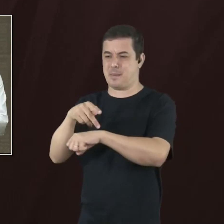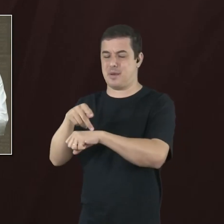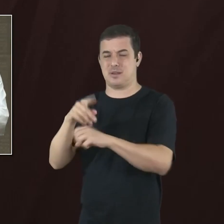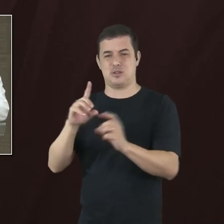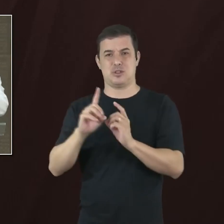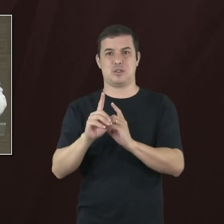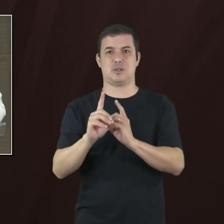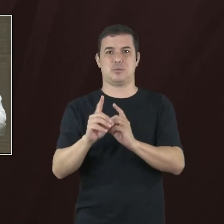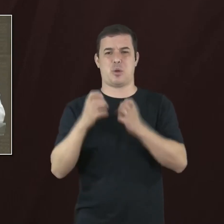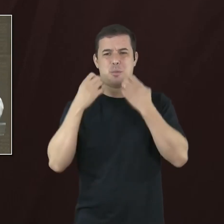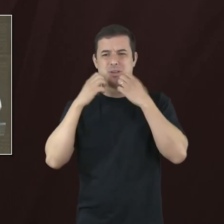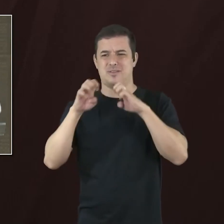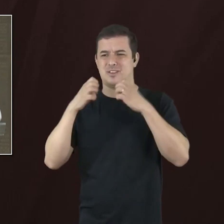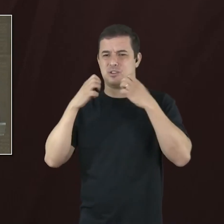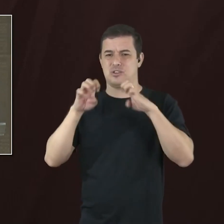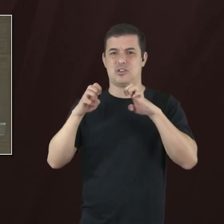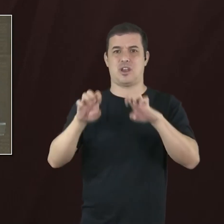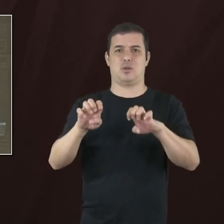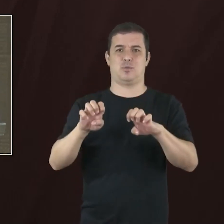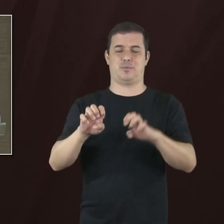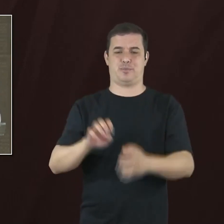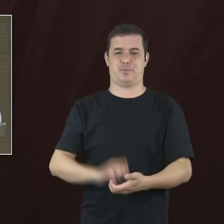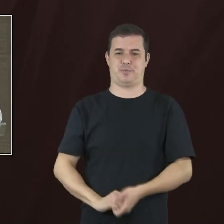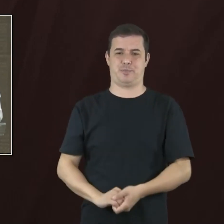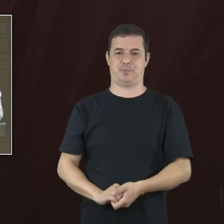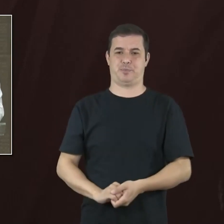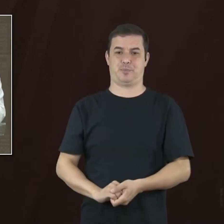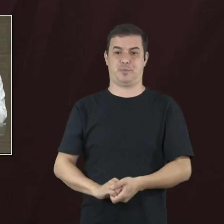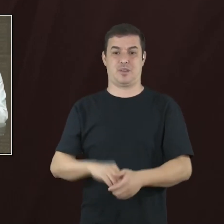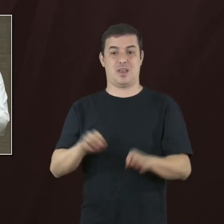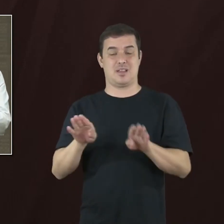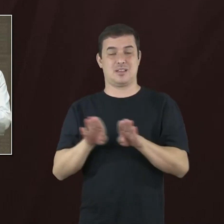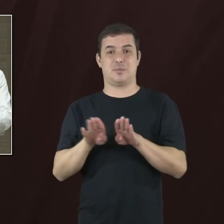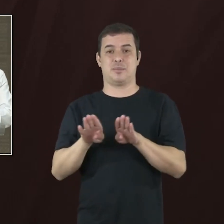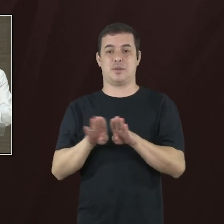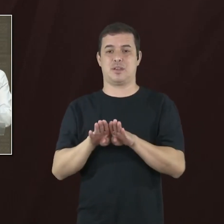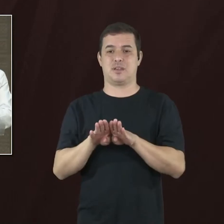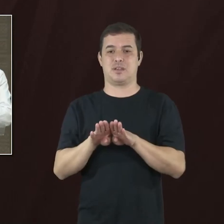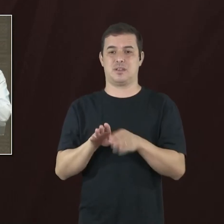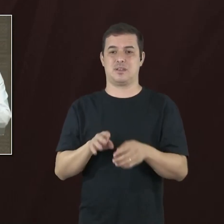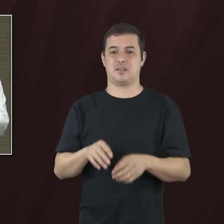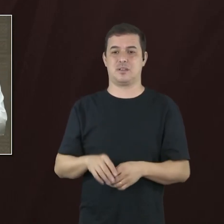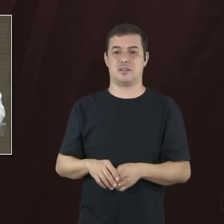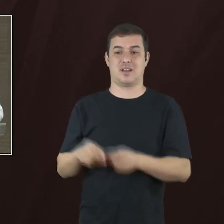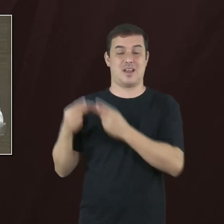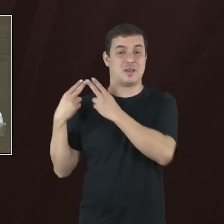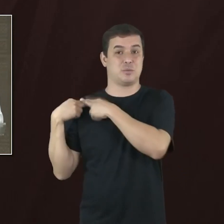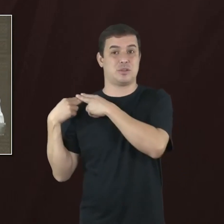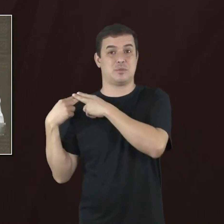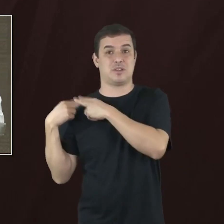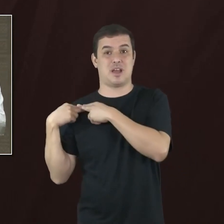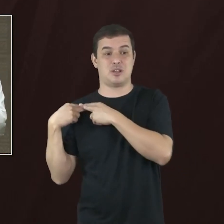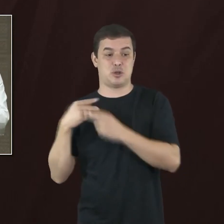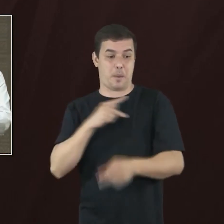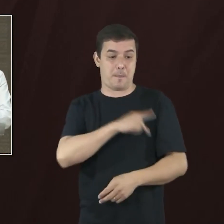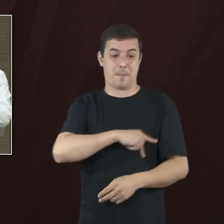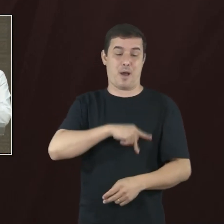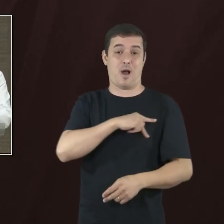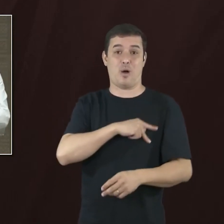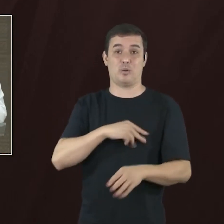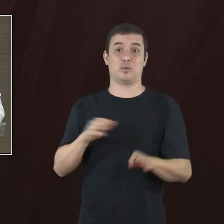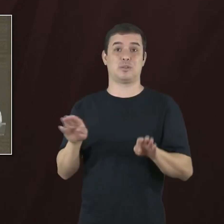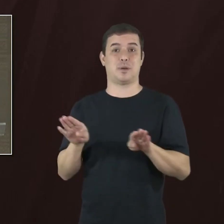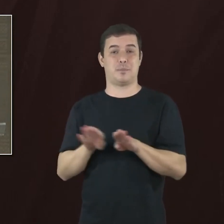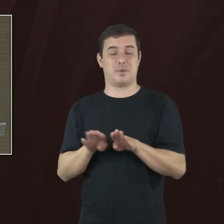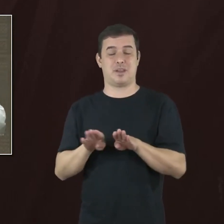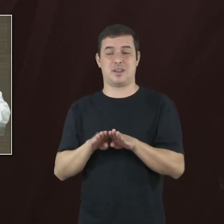essa é a nossa missão, pregar o Evangelho. E também, irmãos, vamos cumprir a nossa missão como Paulo, não só pregar o